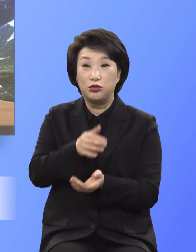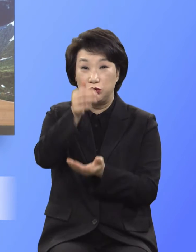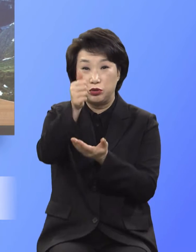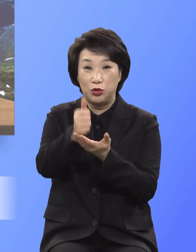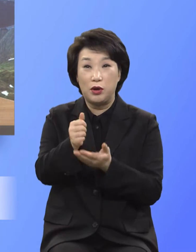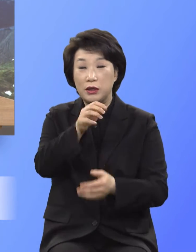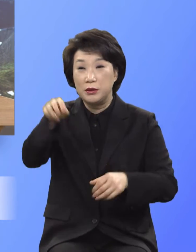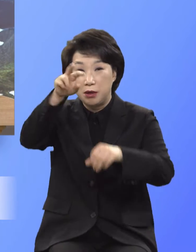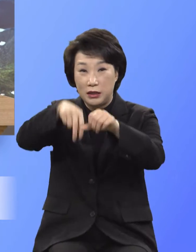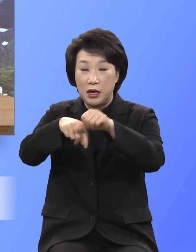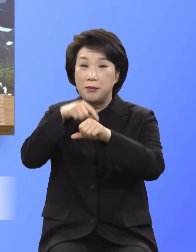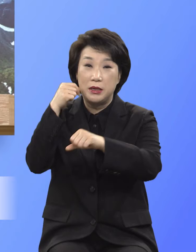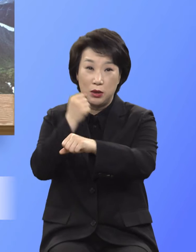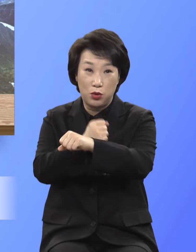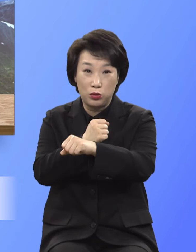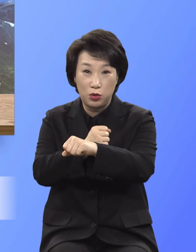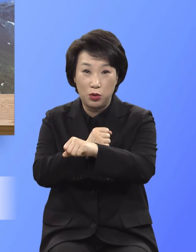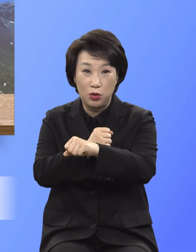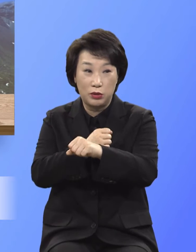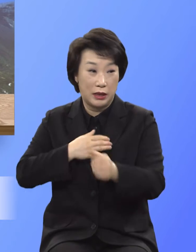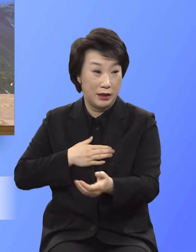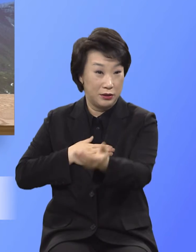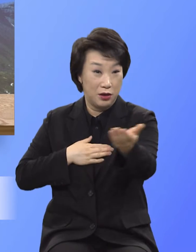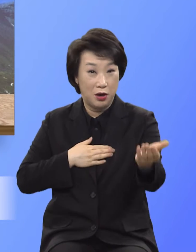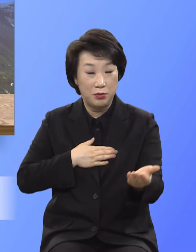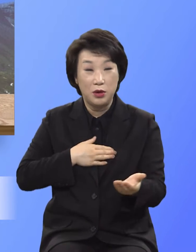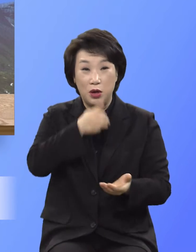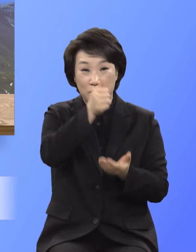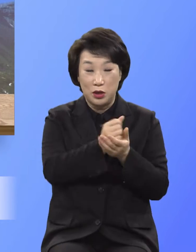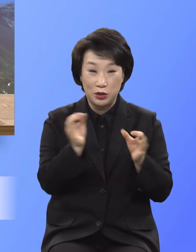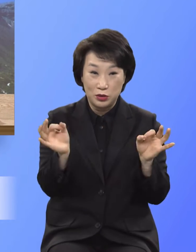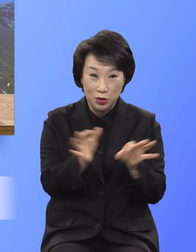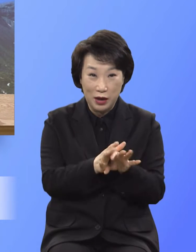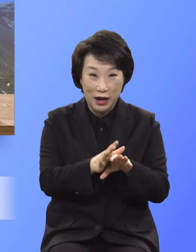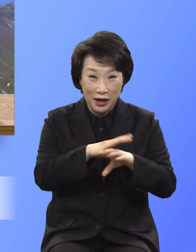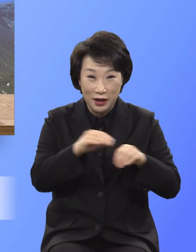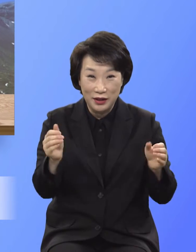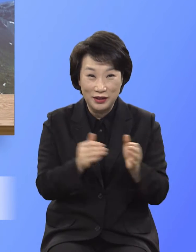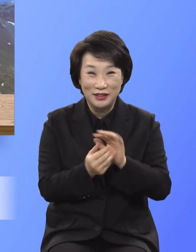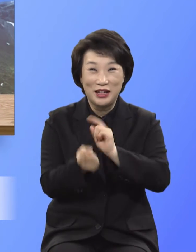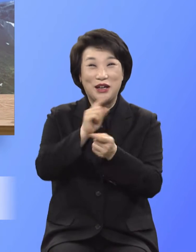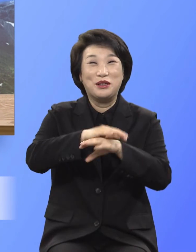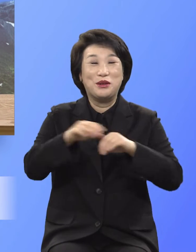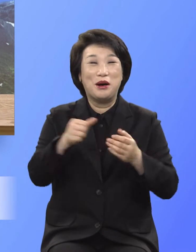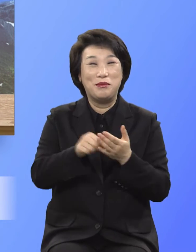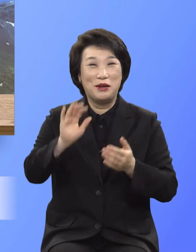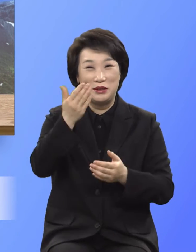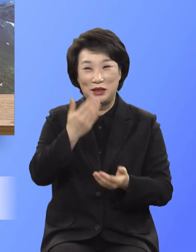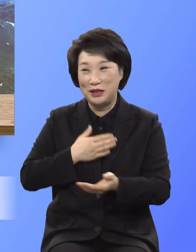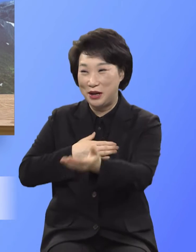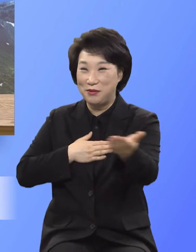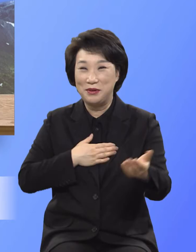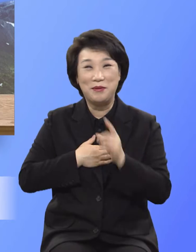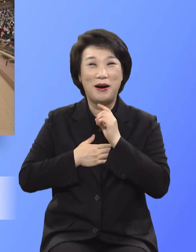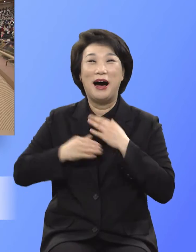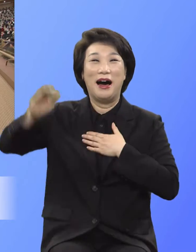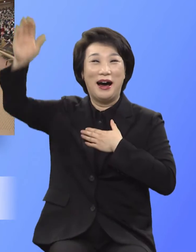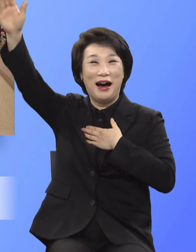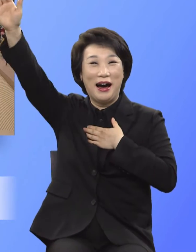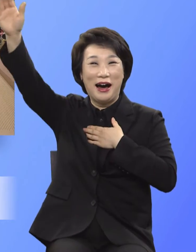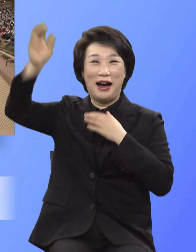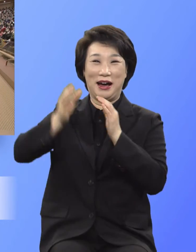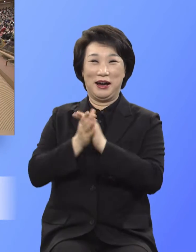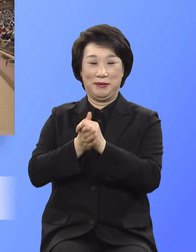그리스도의 십자가의 피의 공로가 여러분의 속죄의 대속물이 되신 분만 오른손 들어서 아멘 합시다.